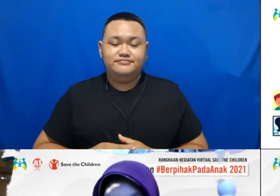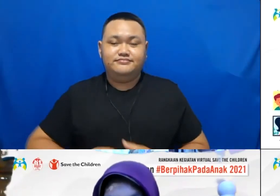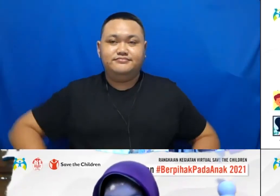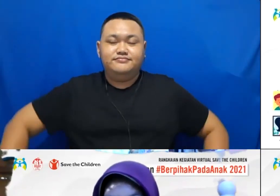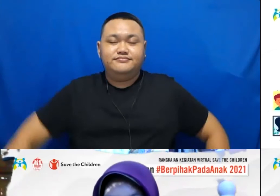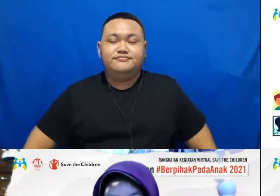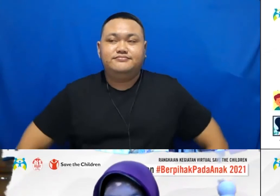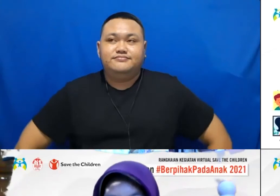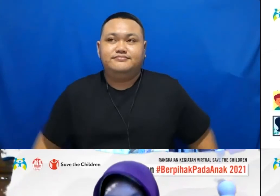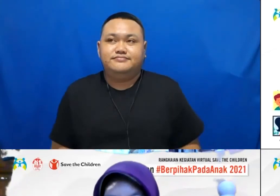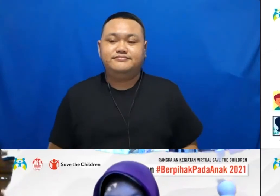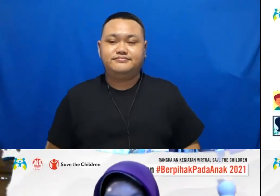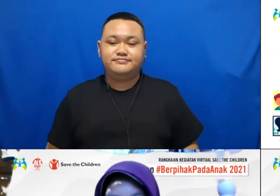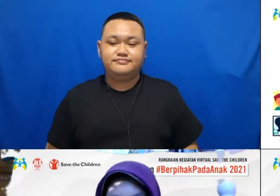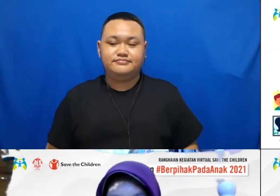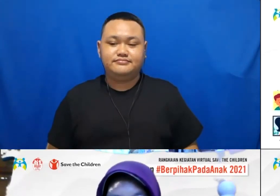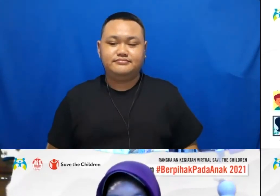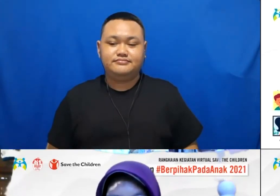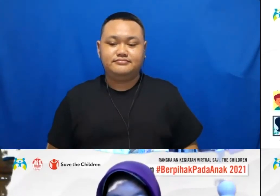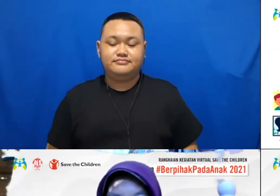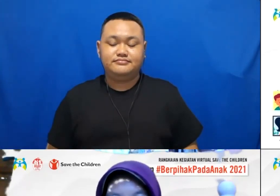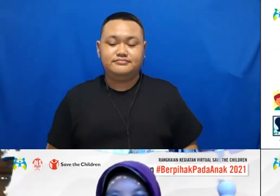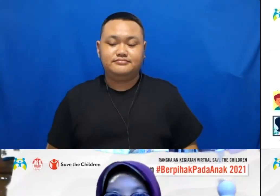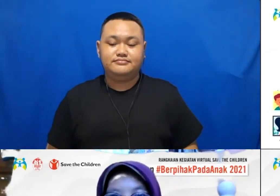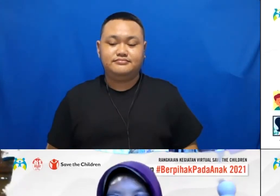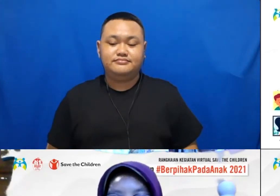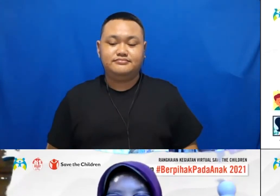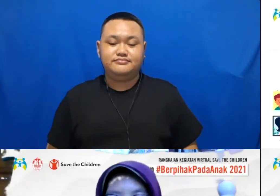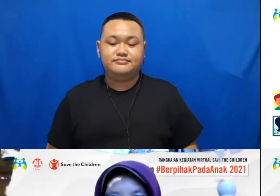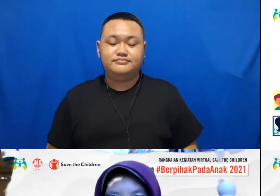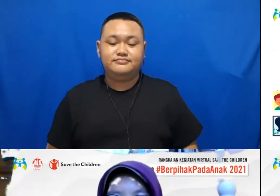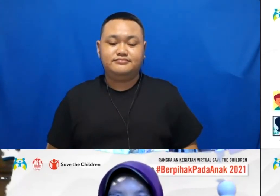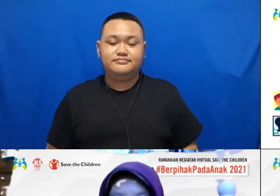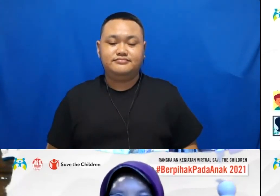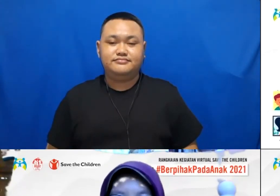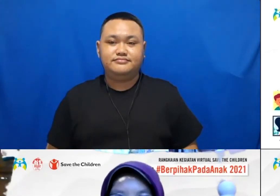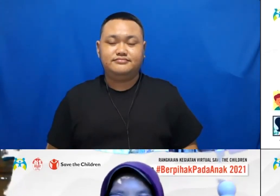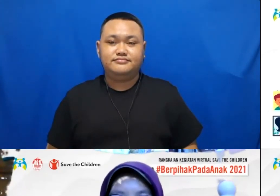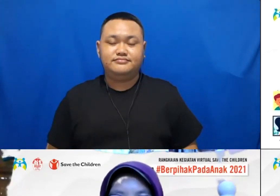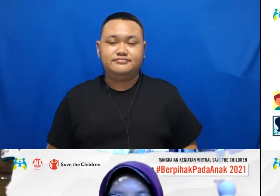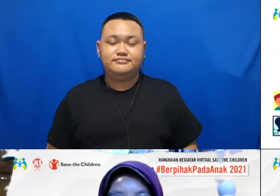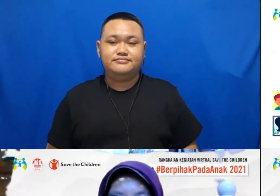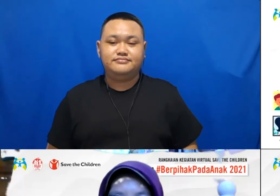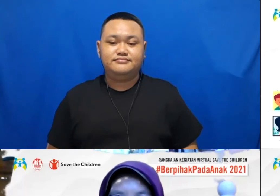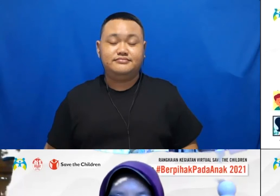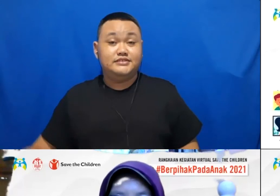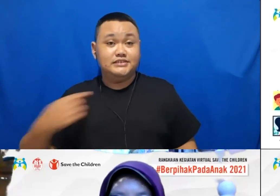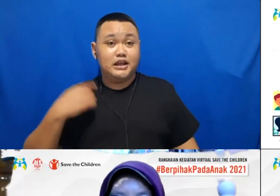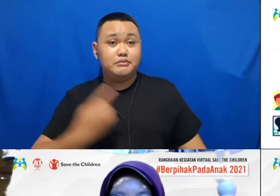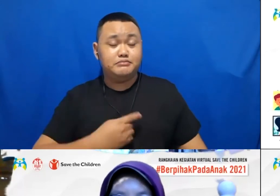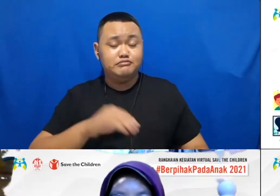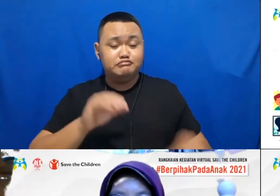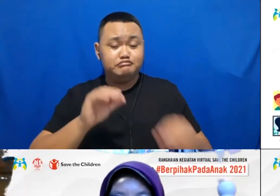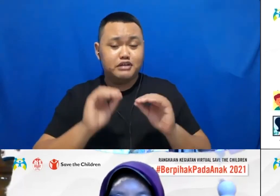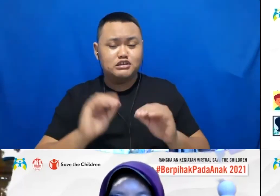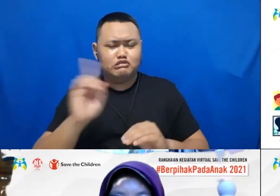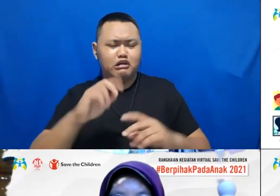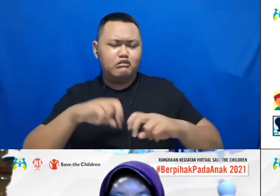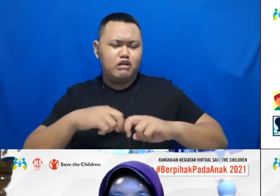Nah, untuk proses diskusi itu sebelumnya kami membagi menjadi kelompok-kelompok kecil. Nah, kelompok-kelompok kecil